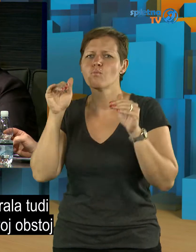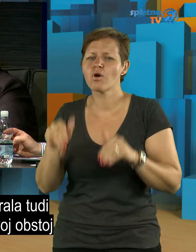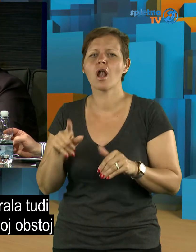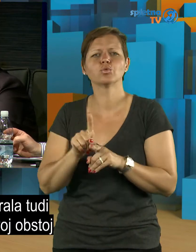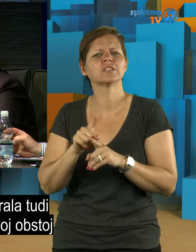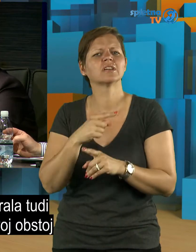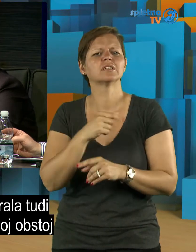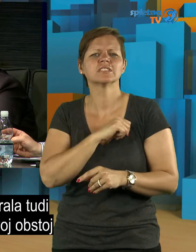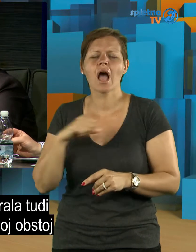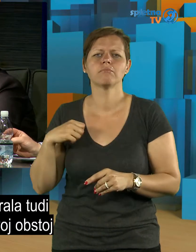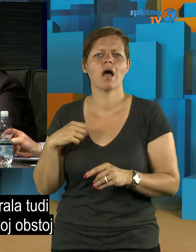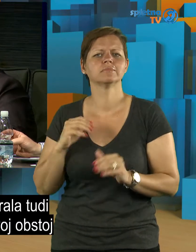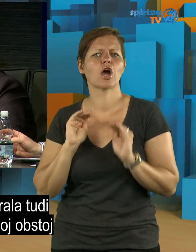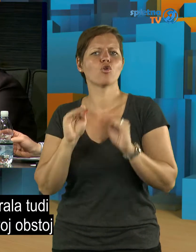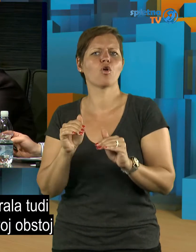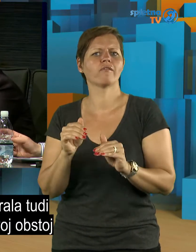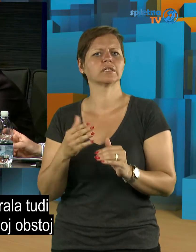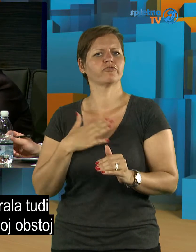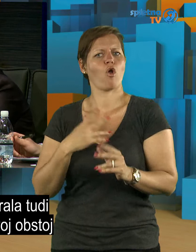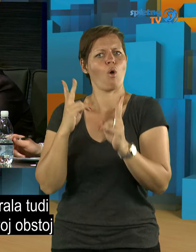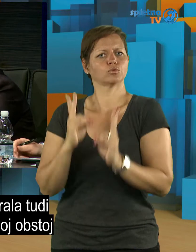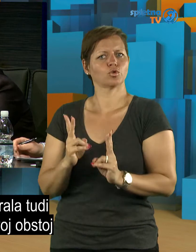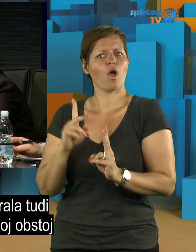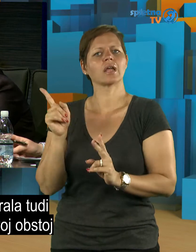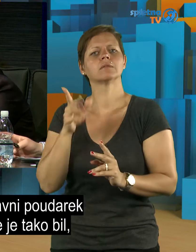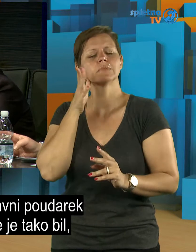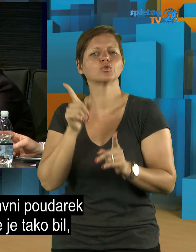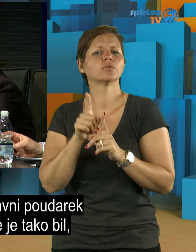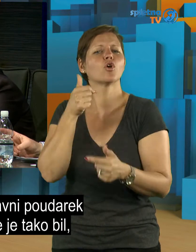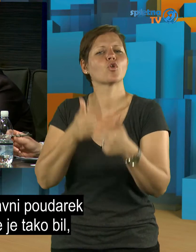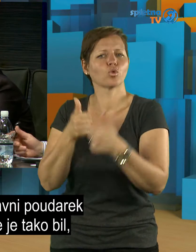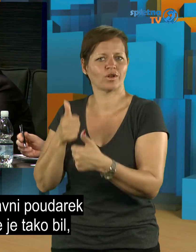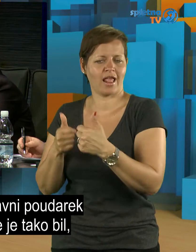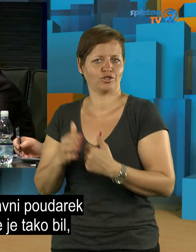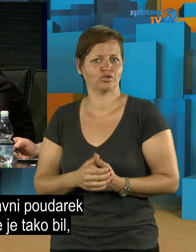Podjetja bodo morala tudi sama zagotoviti svoj obstoj in biti konkurenčna.